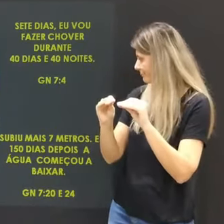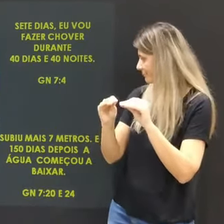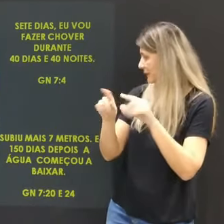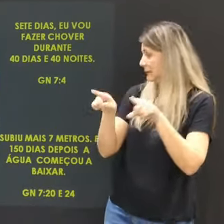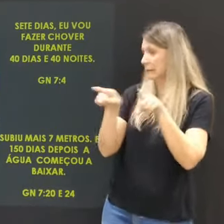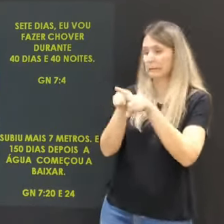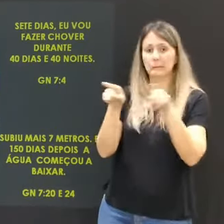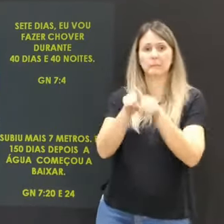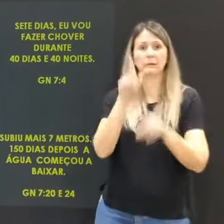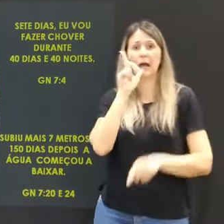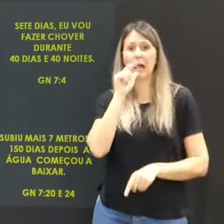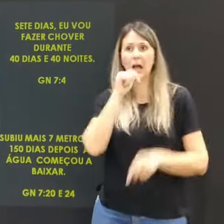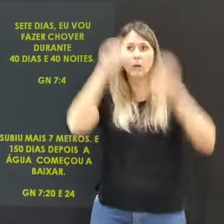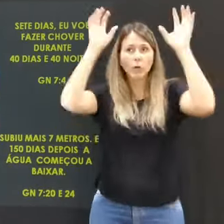noites.